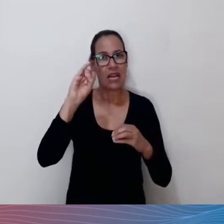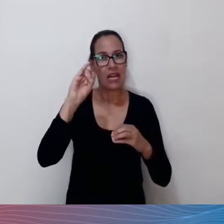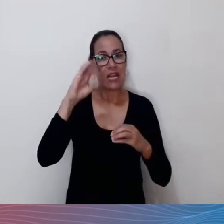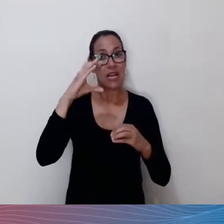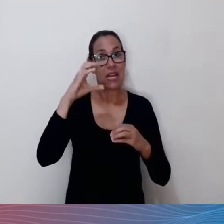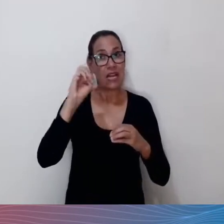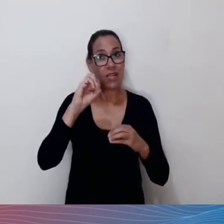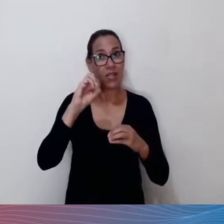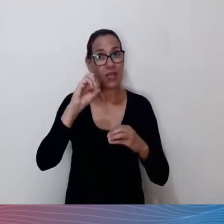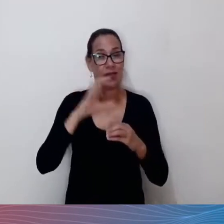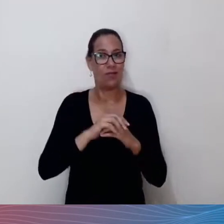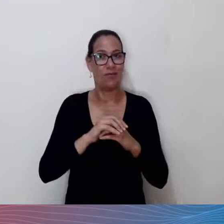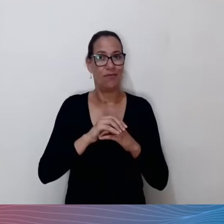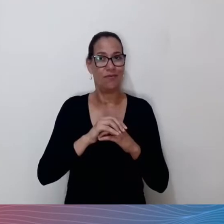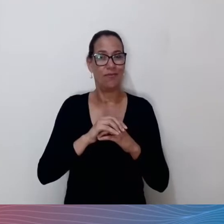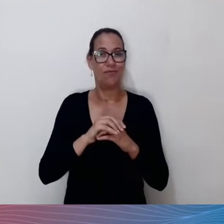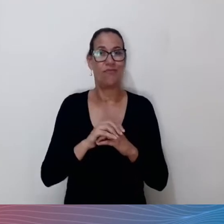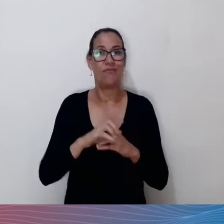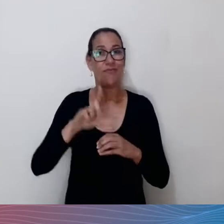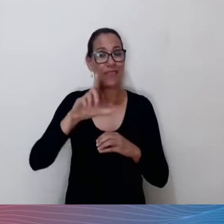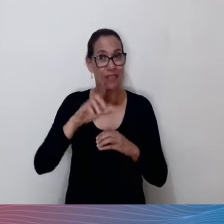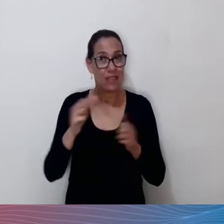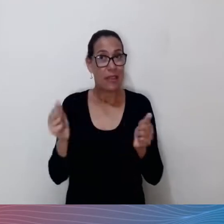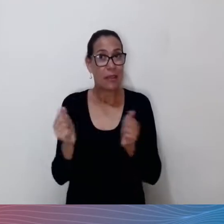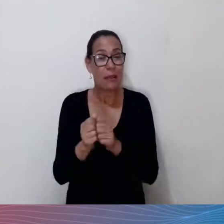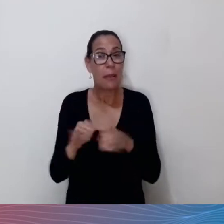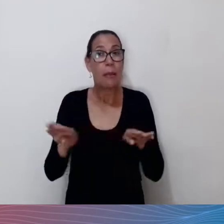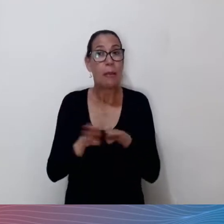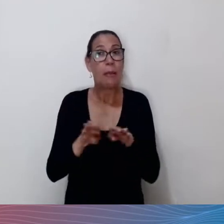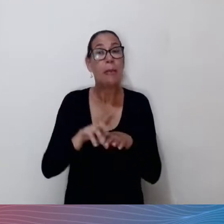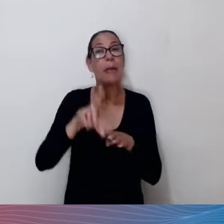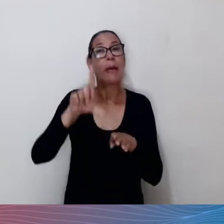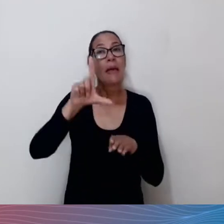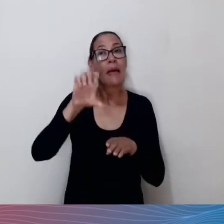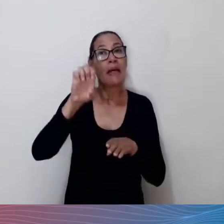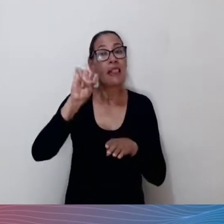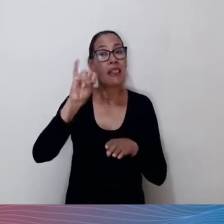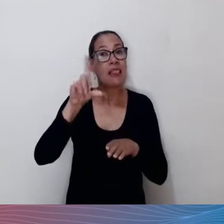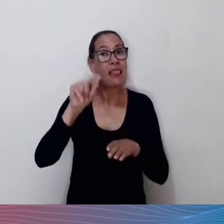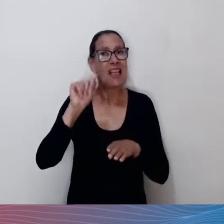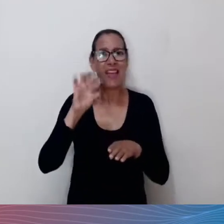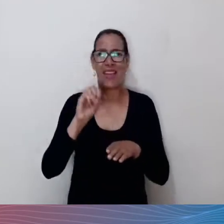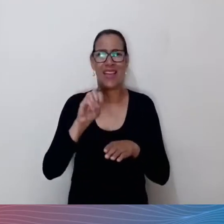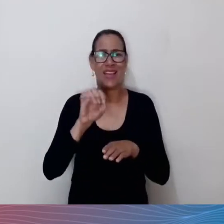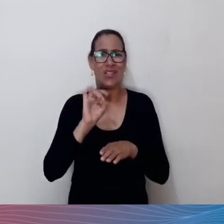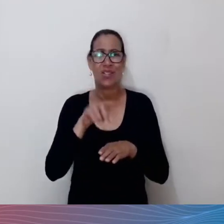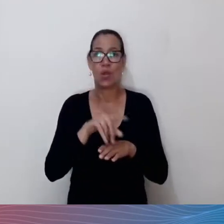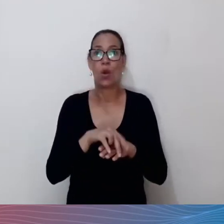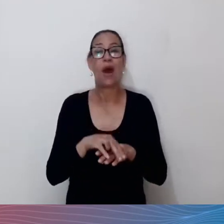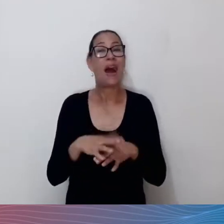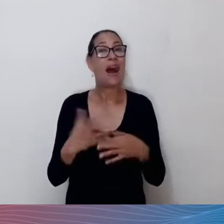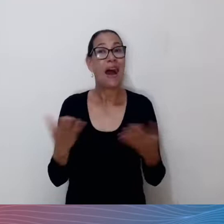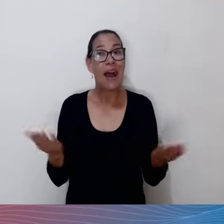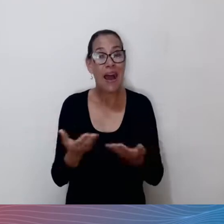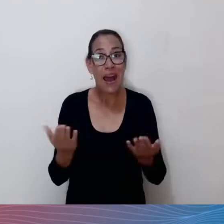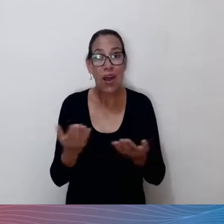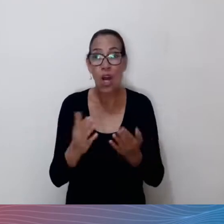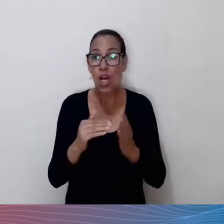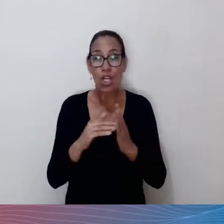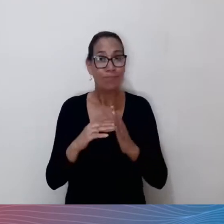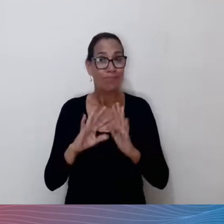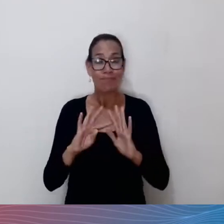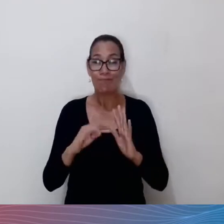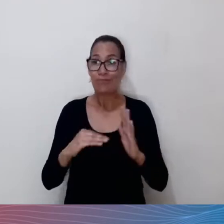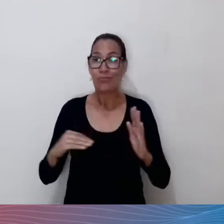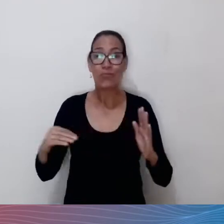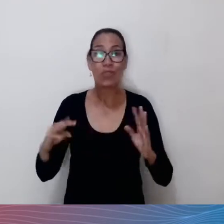Mas graças a Deus, irmãos, hoje, todos na igreja são membros que funcionam. E assim,